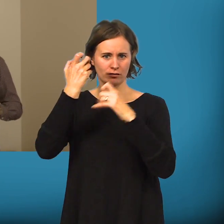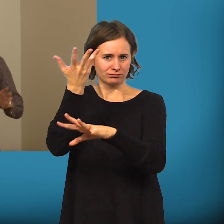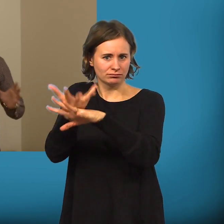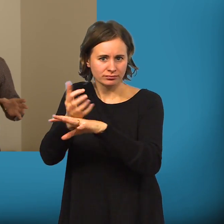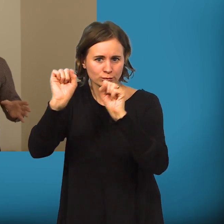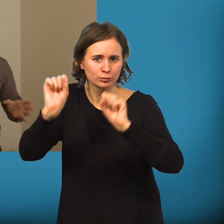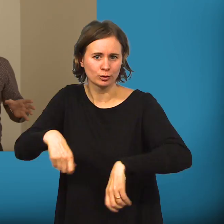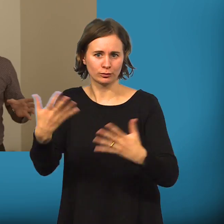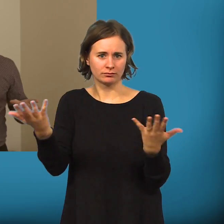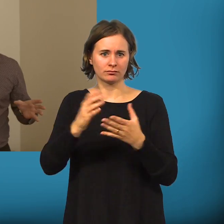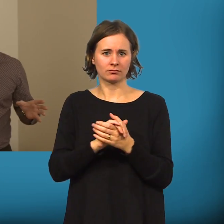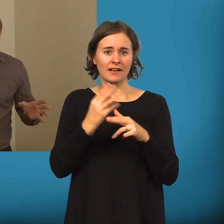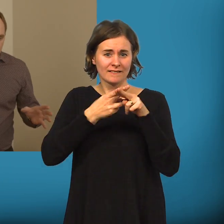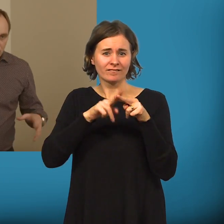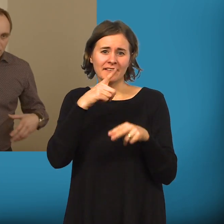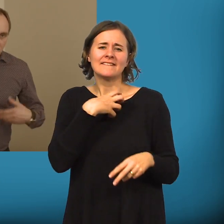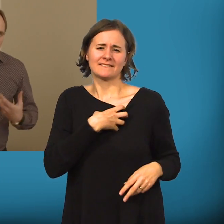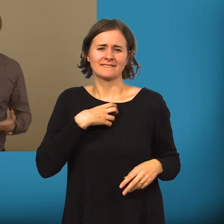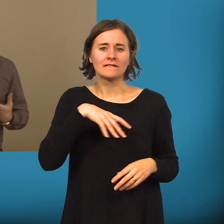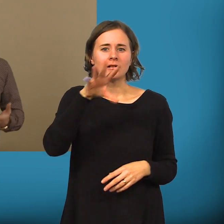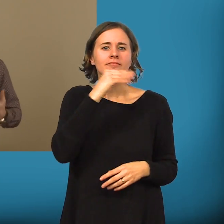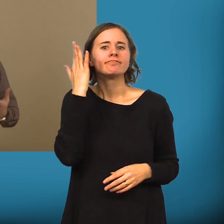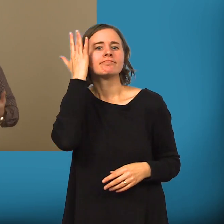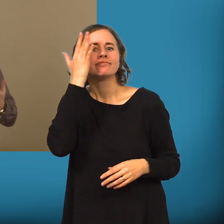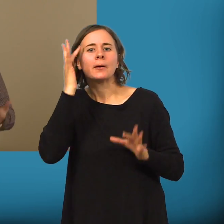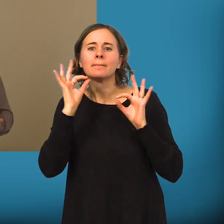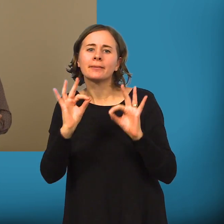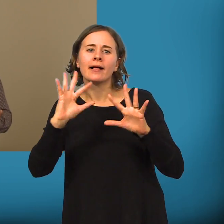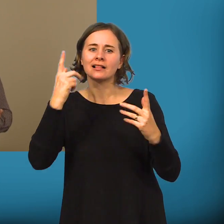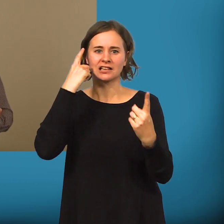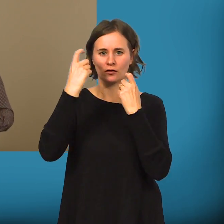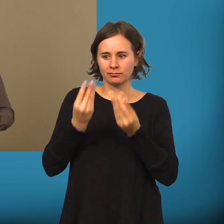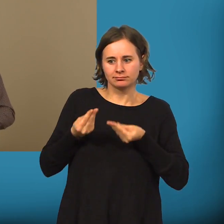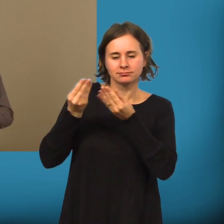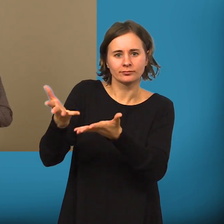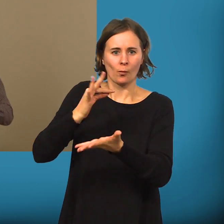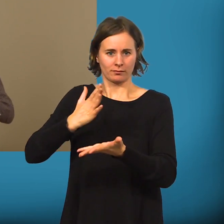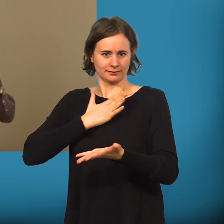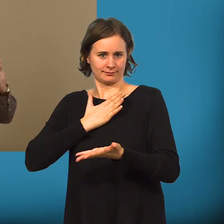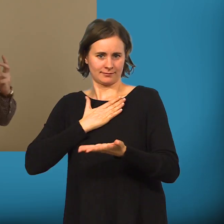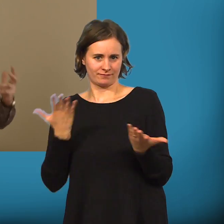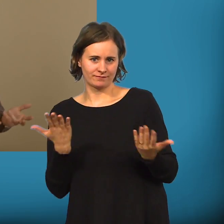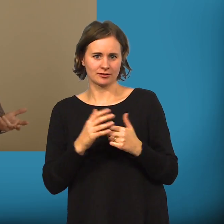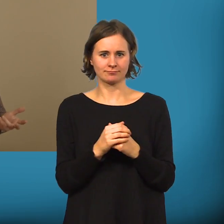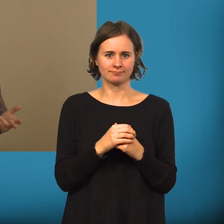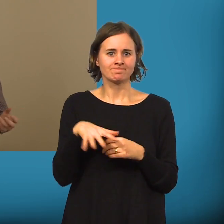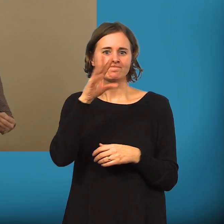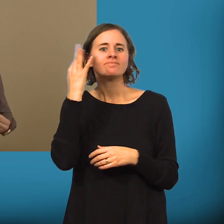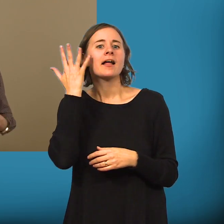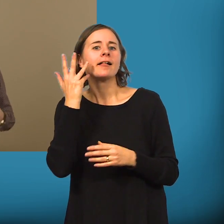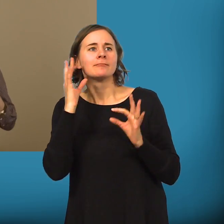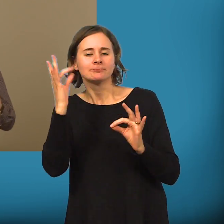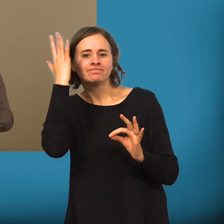svarbus dalykas yra tai, kad kada mes manome, kad reikia pateikti informaciją apie save, kada mes manome, kad mums reikia viešai bendrauti